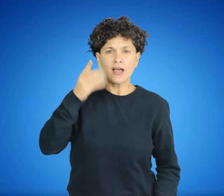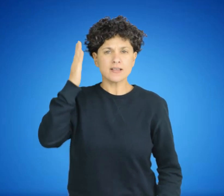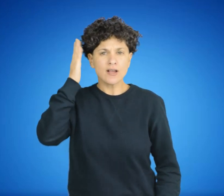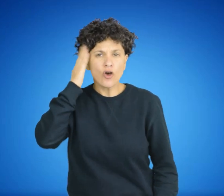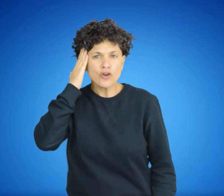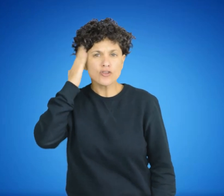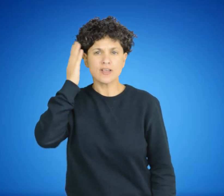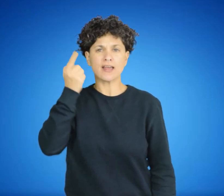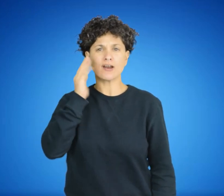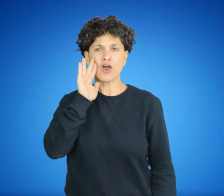falso